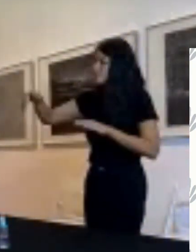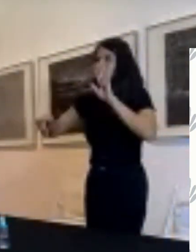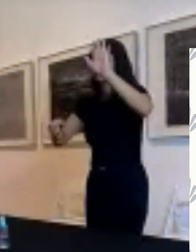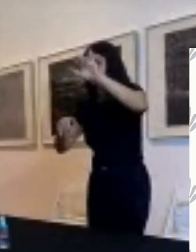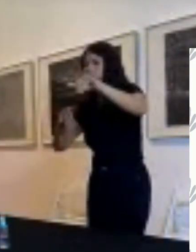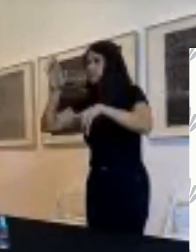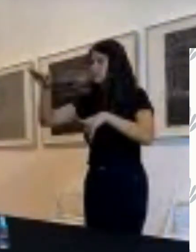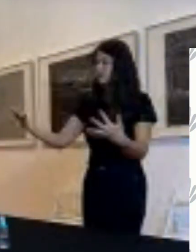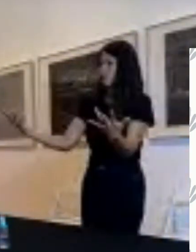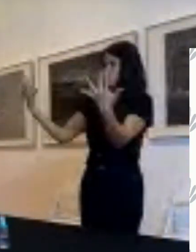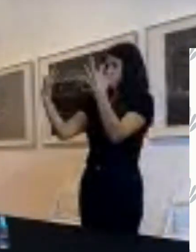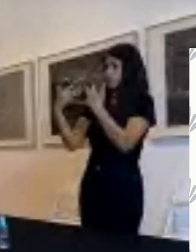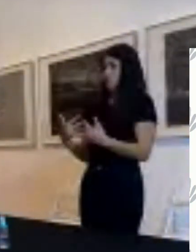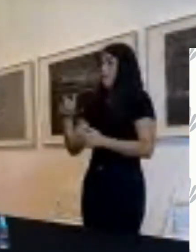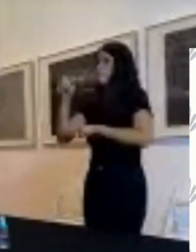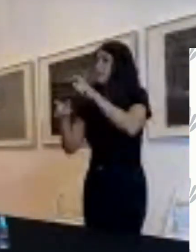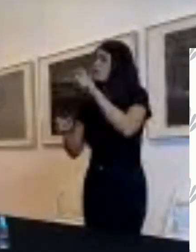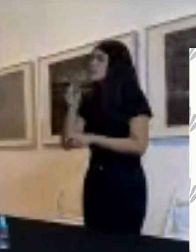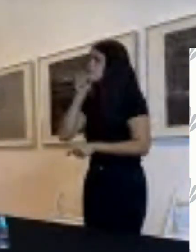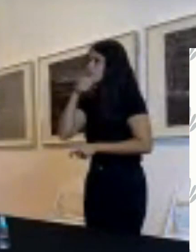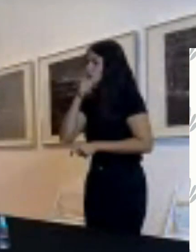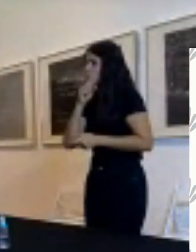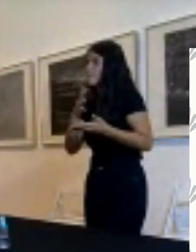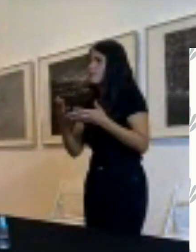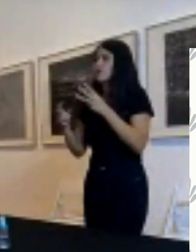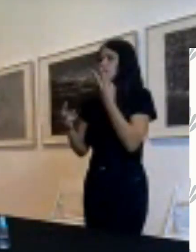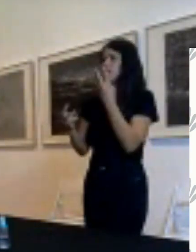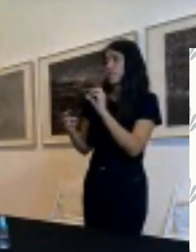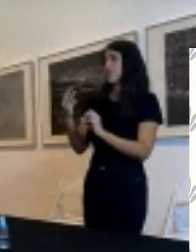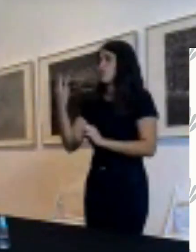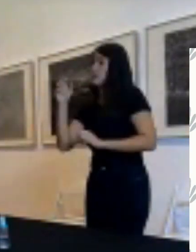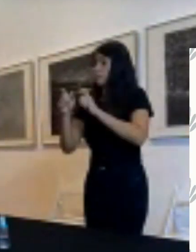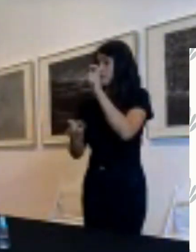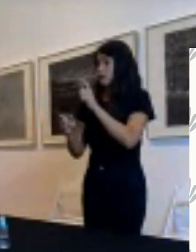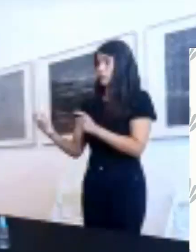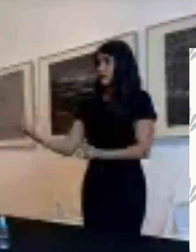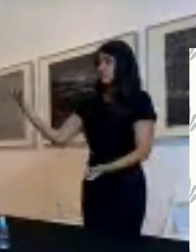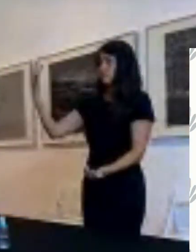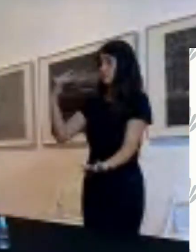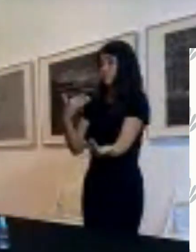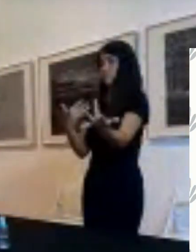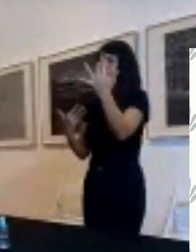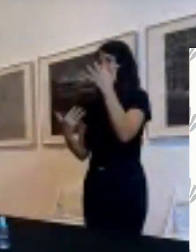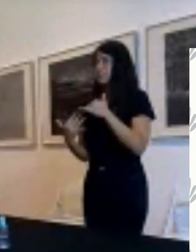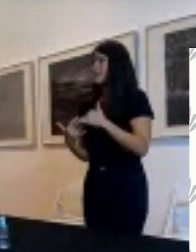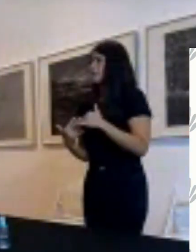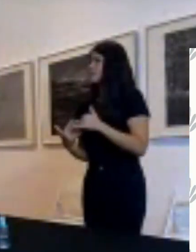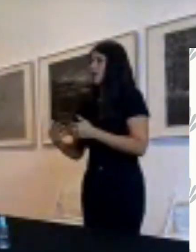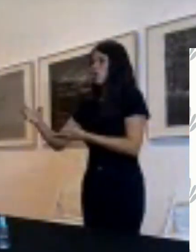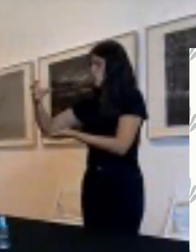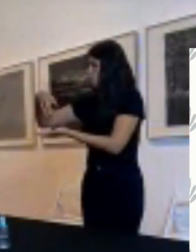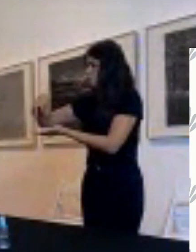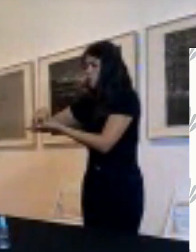museo, a este público de, como dije, entre 30 y 40 personas, de todas las comunas